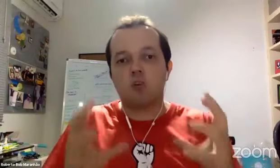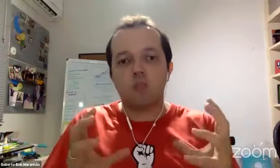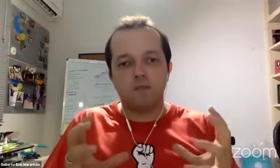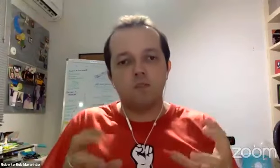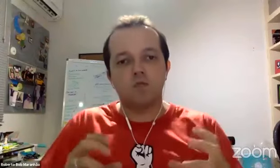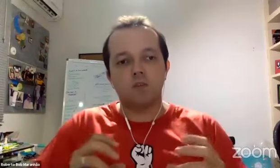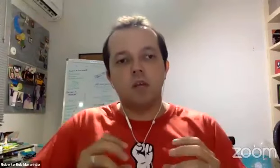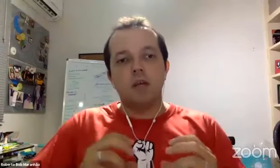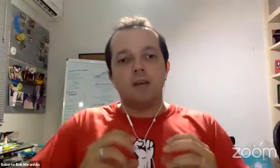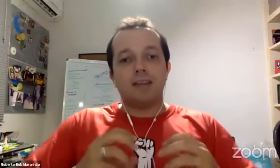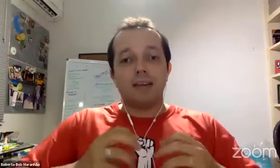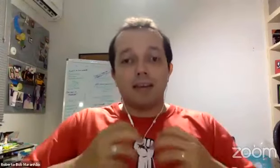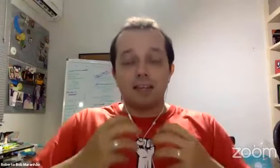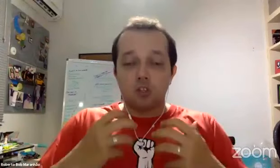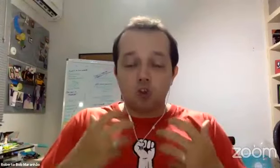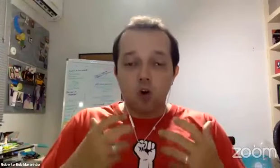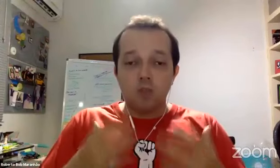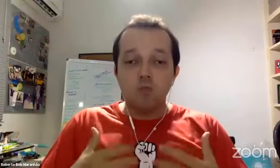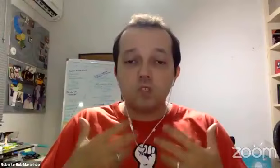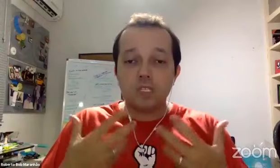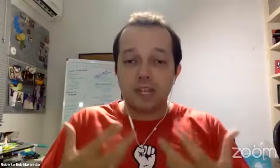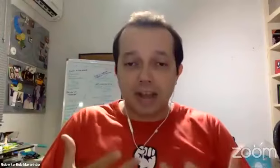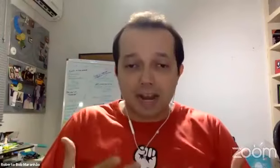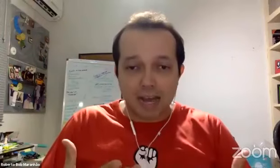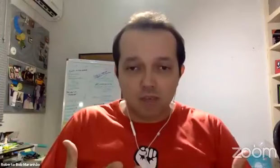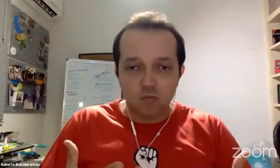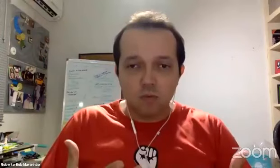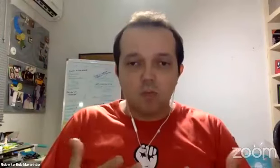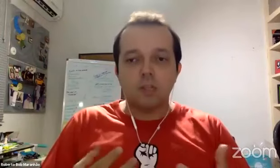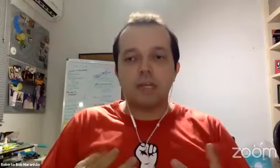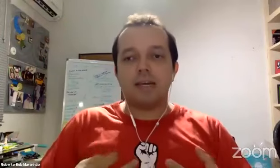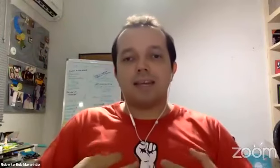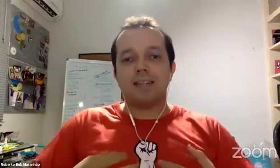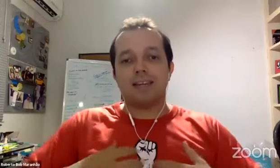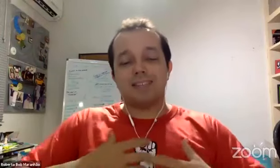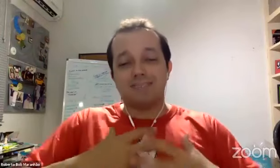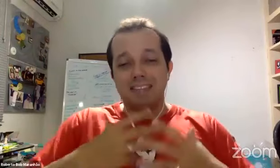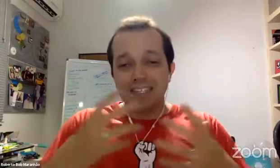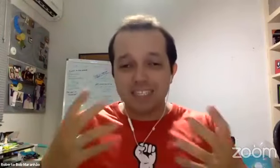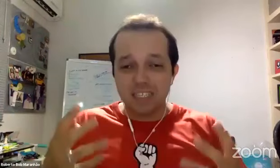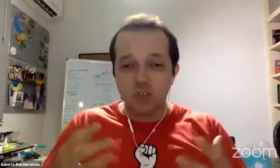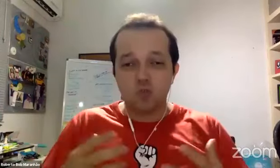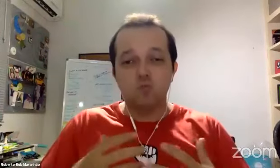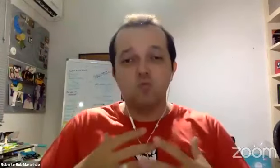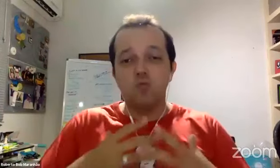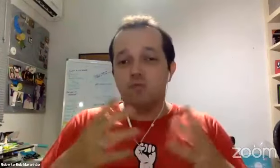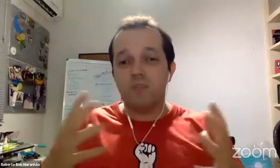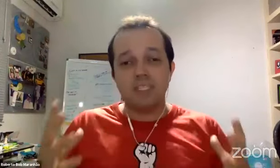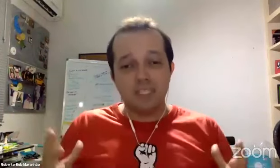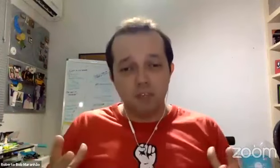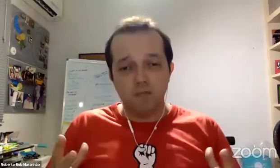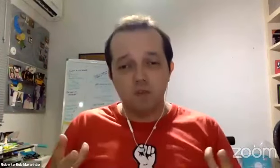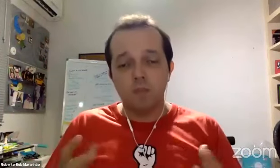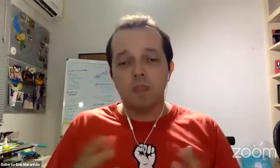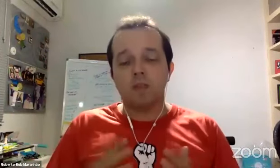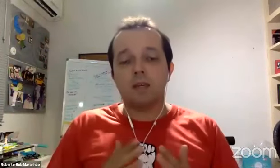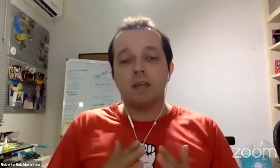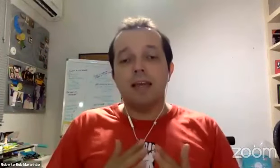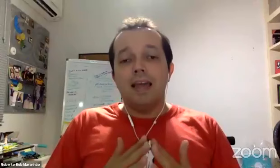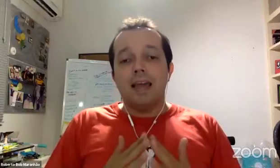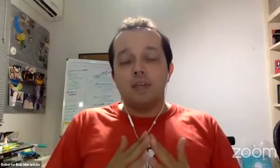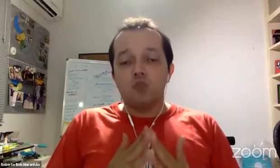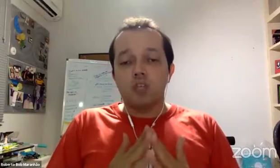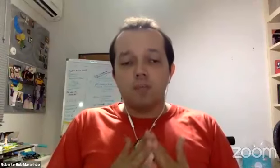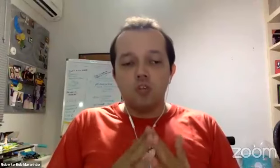questão do coronavírus, né, ela torna muito escancarado, né, ela deixa isso muito visível,